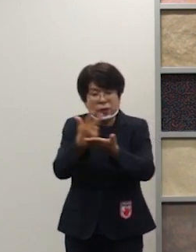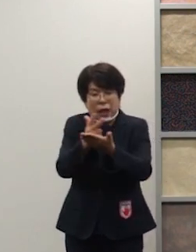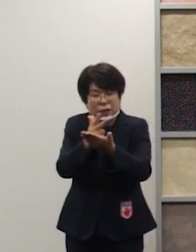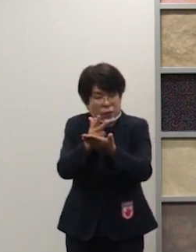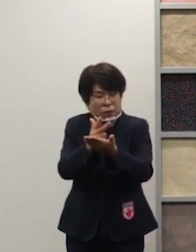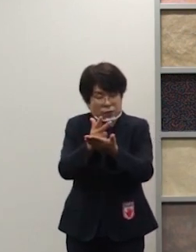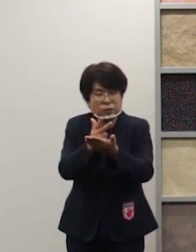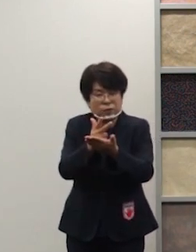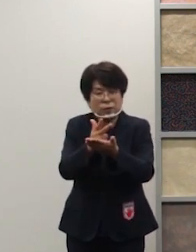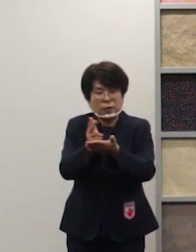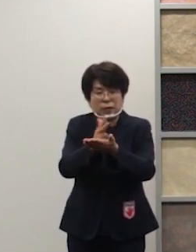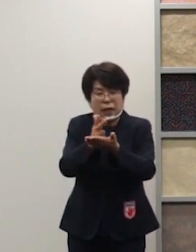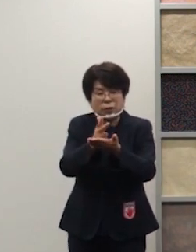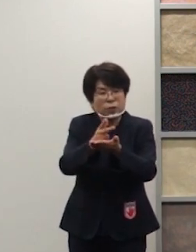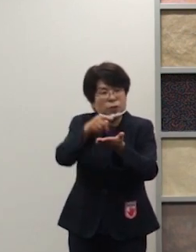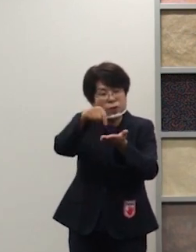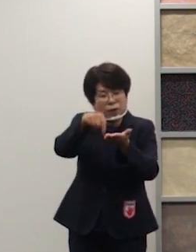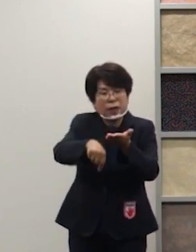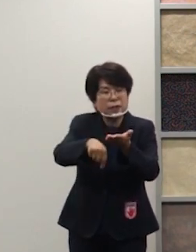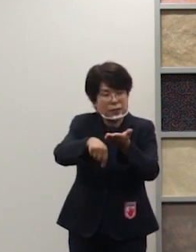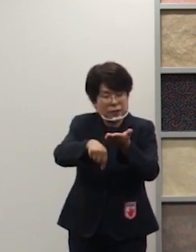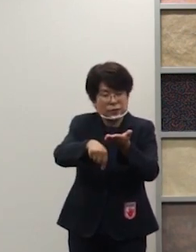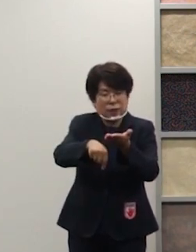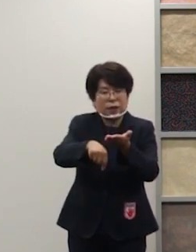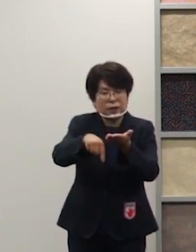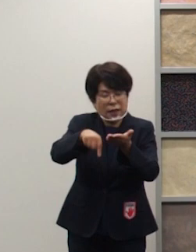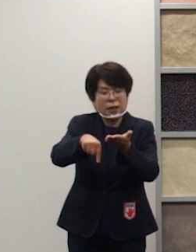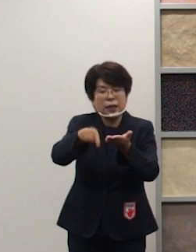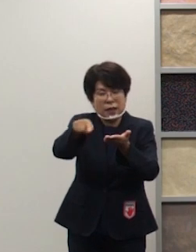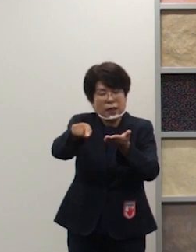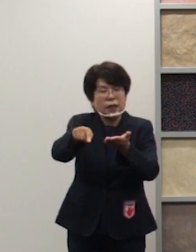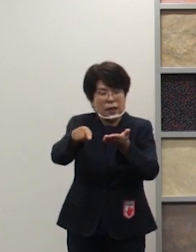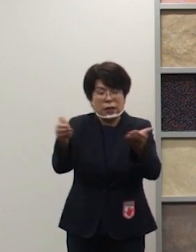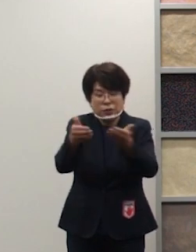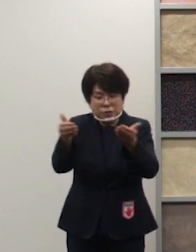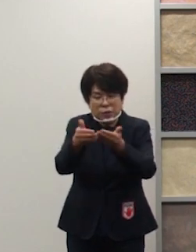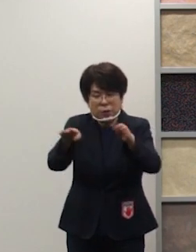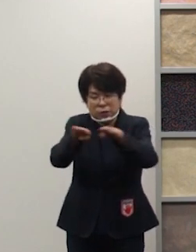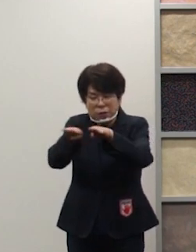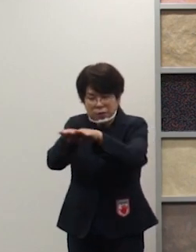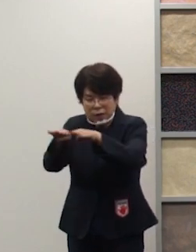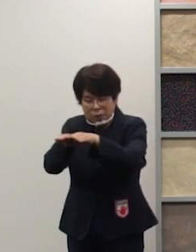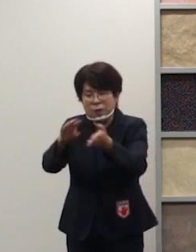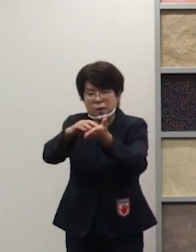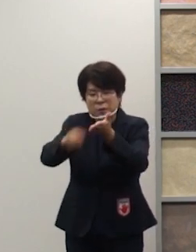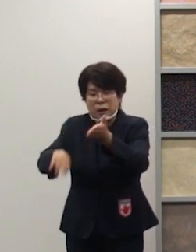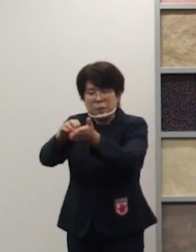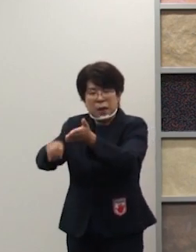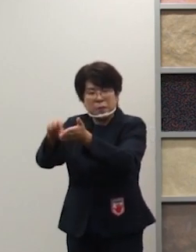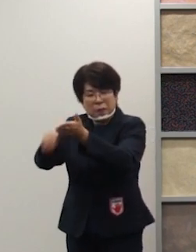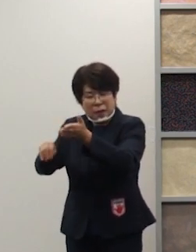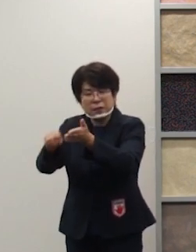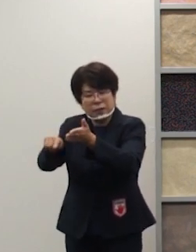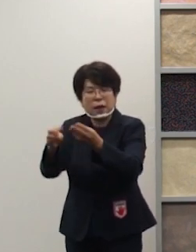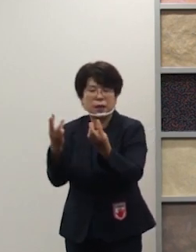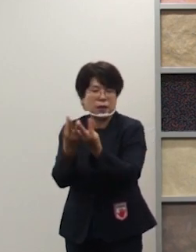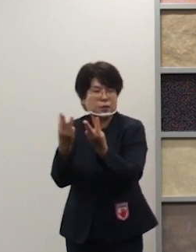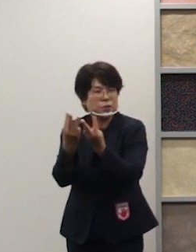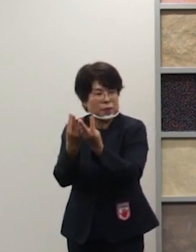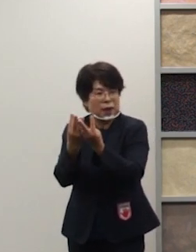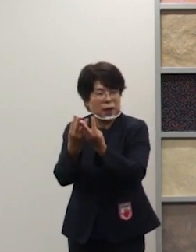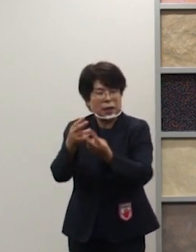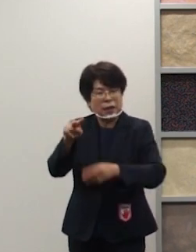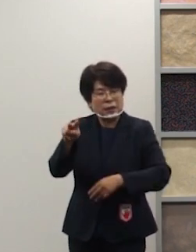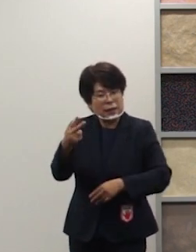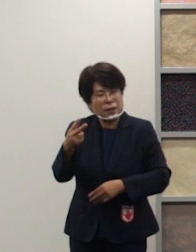解除された事業者はいくつあるのかなって、ちょっときちんと細かい数まで数えきれないんですけど、270、80っていうところ